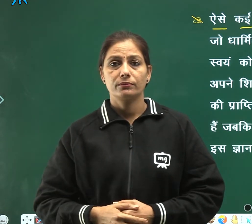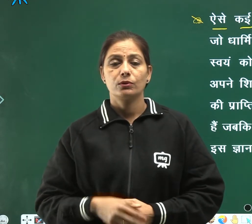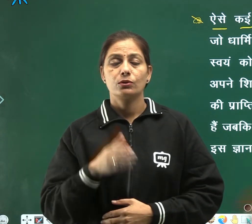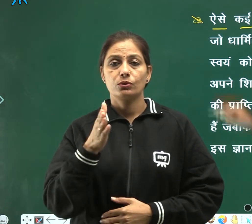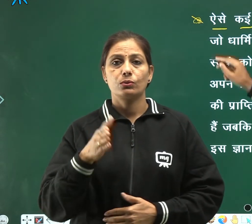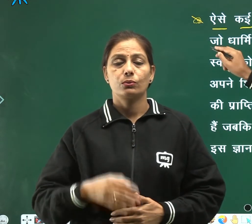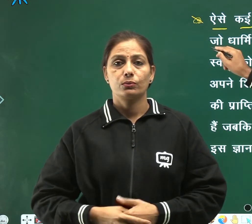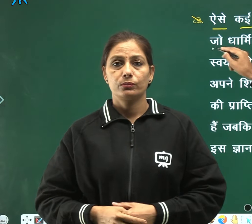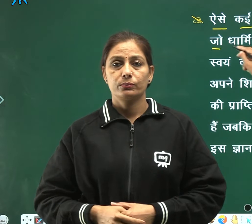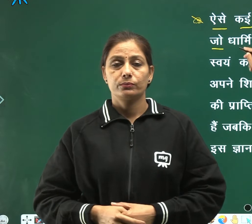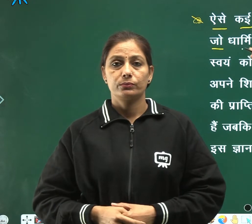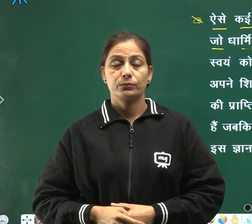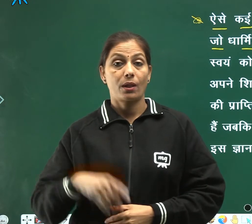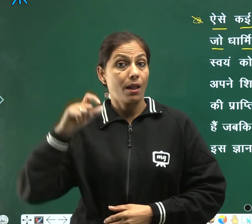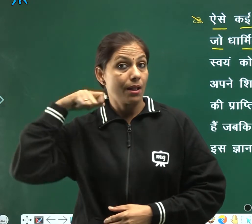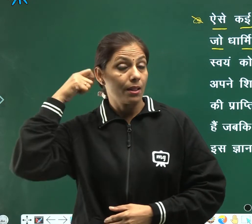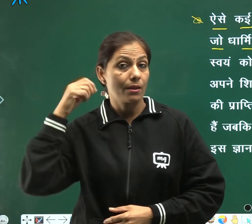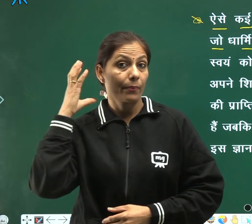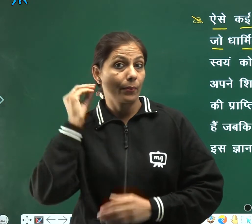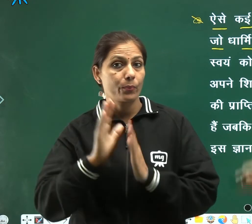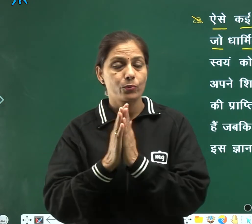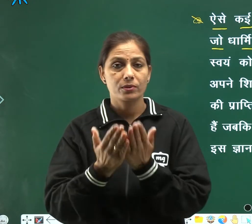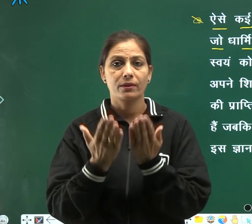जो धार्मिक पुस्तकें पढ़कर